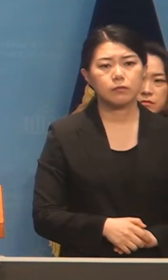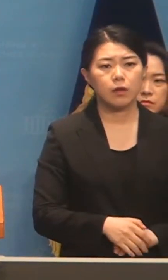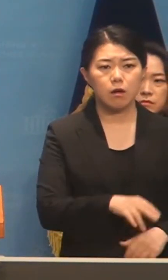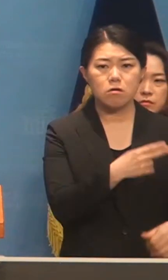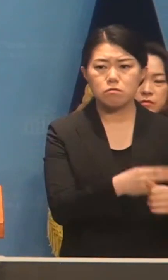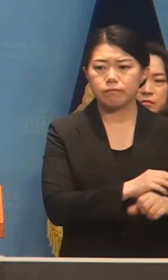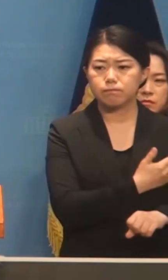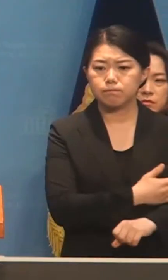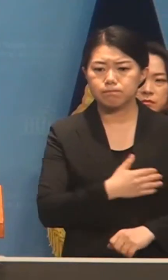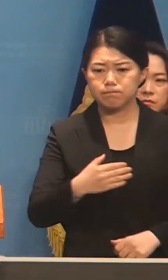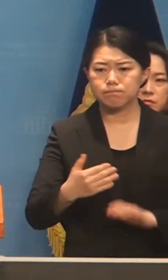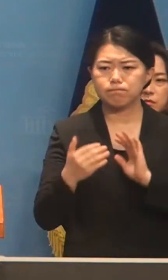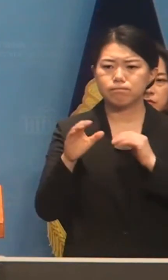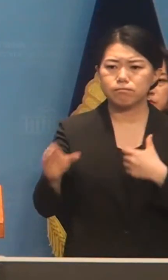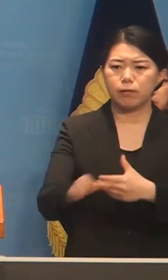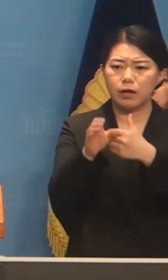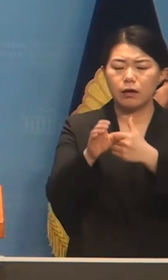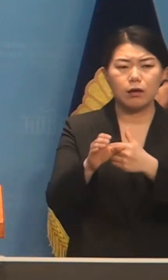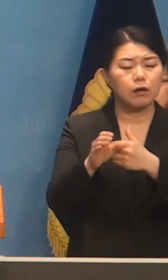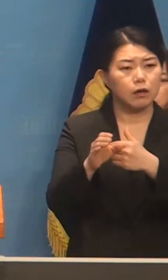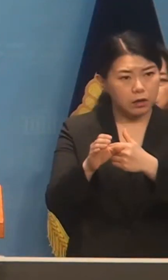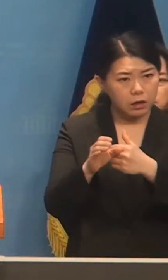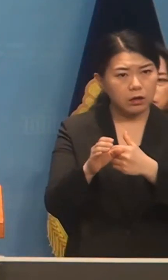저항하고 교권에